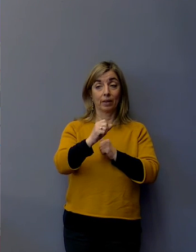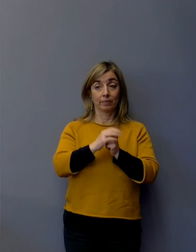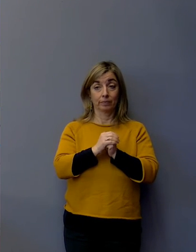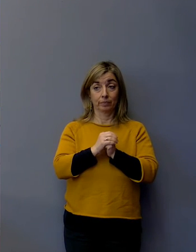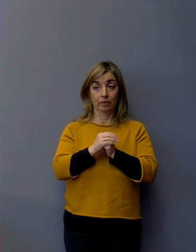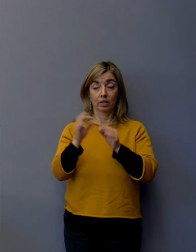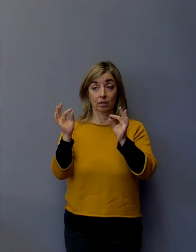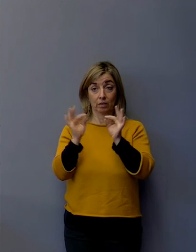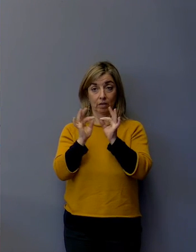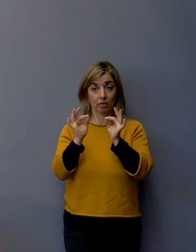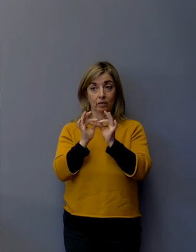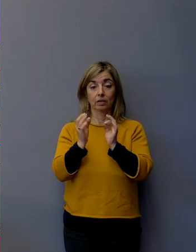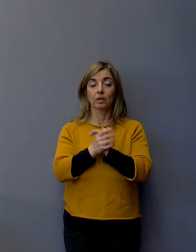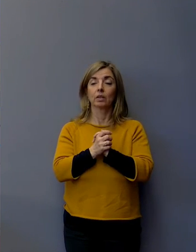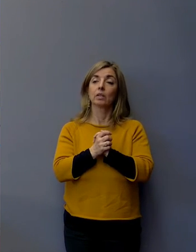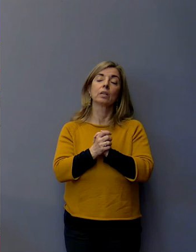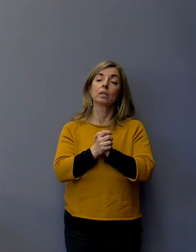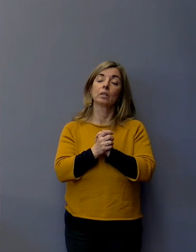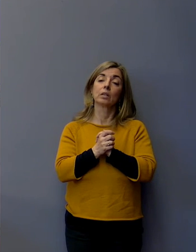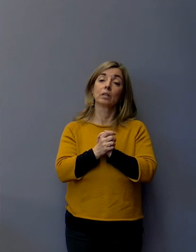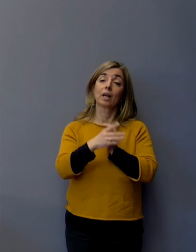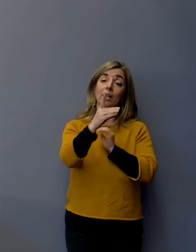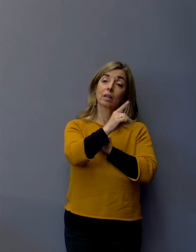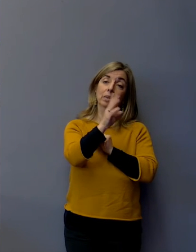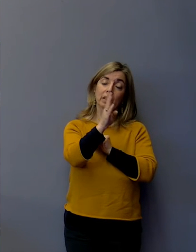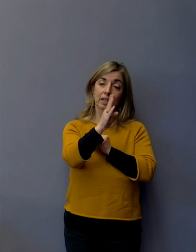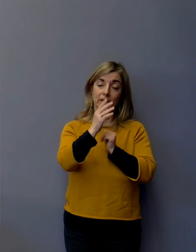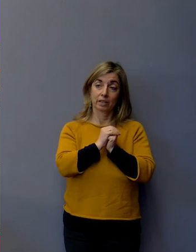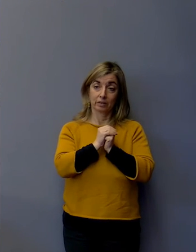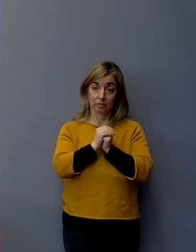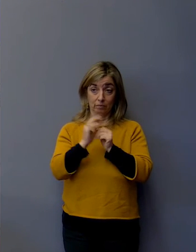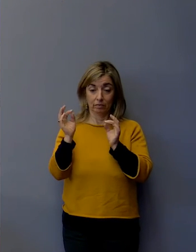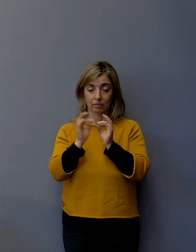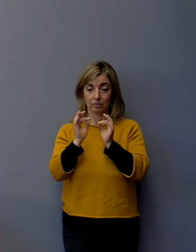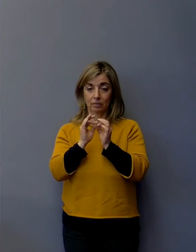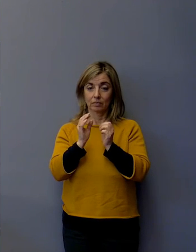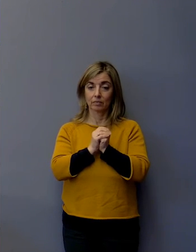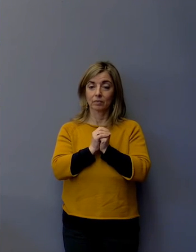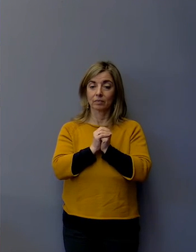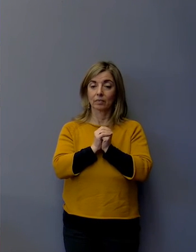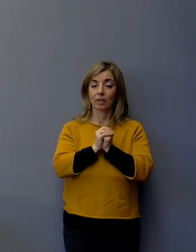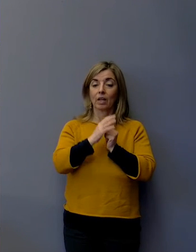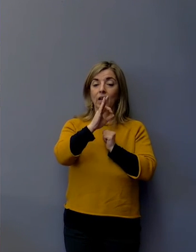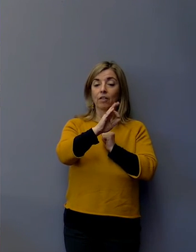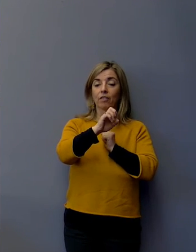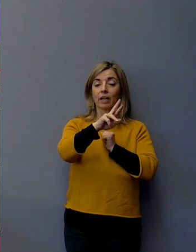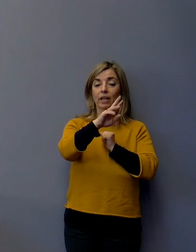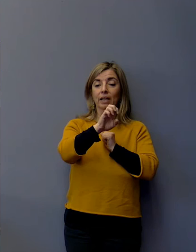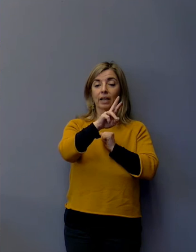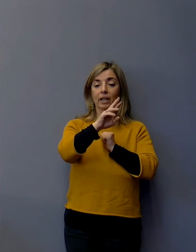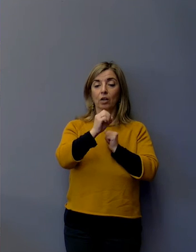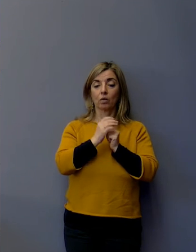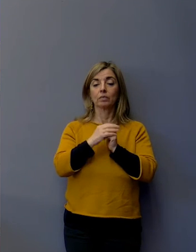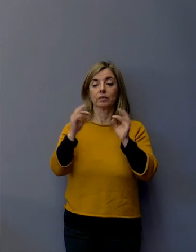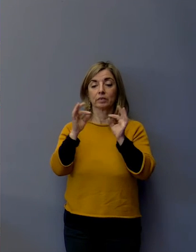favorevole consigliere de benedittis ma volevano consigliere ferrero per